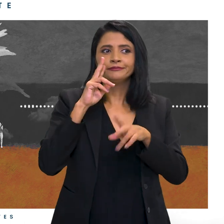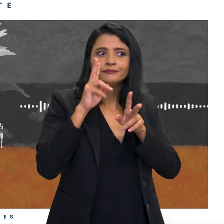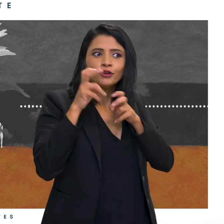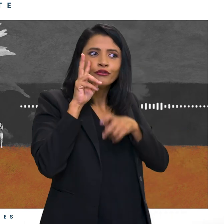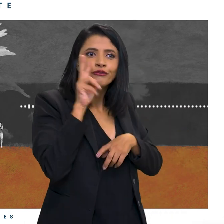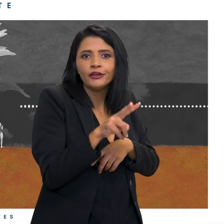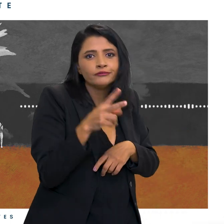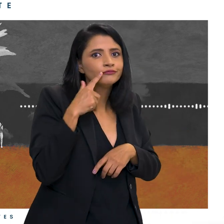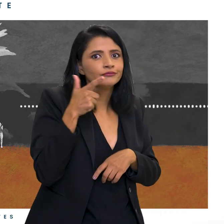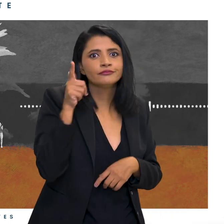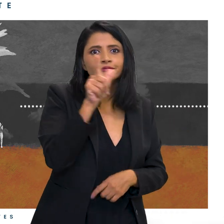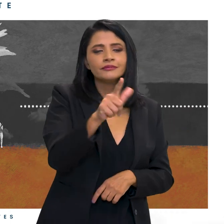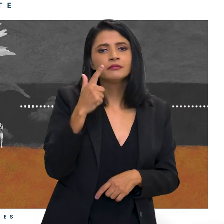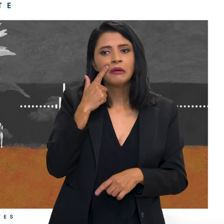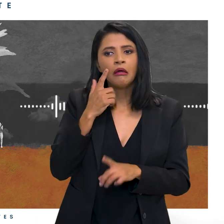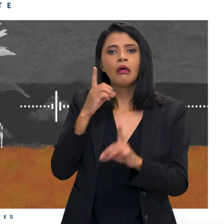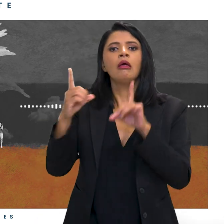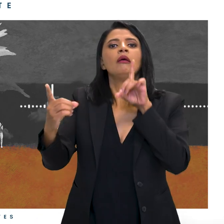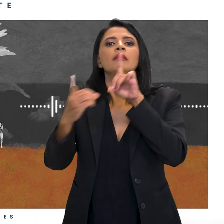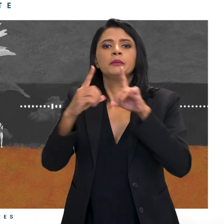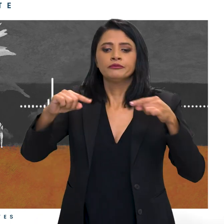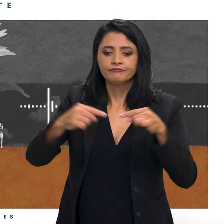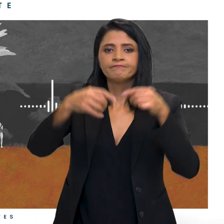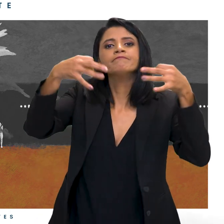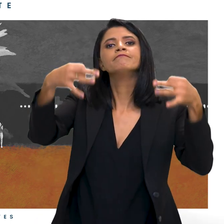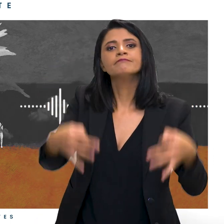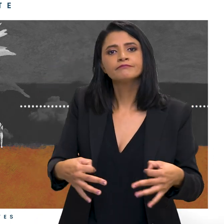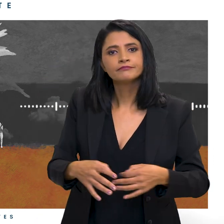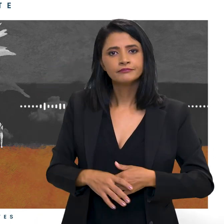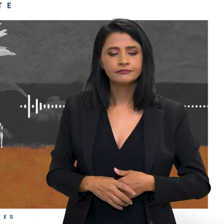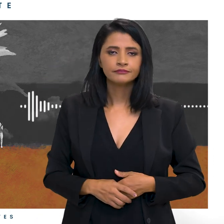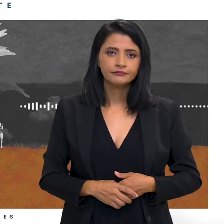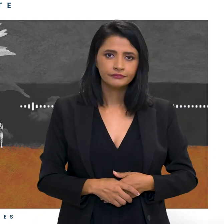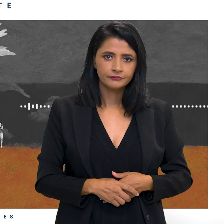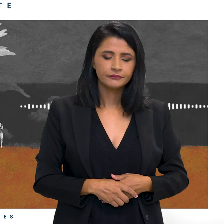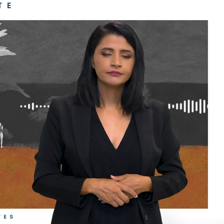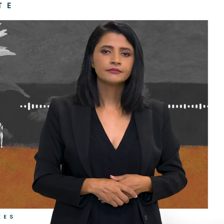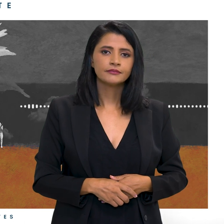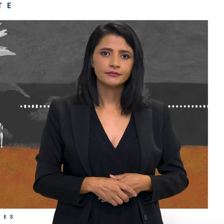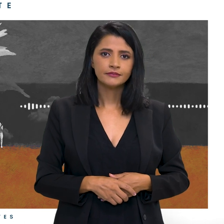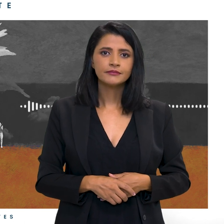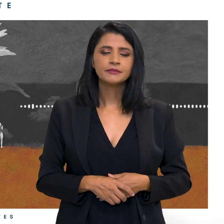ou seja, que não se nota só de olhar, tem para conseguir um atendimento adequado.